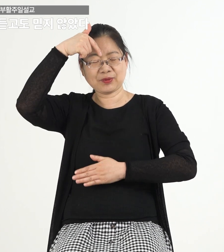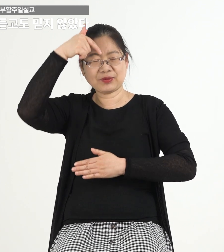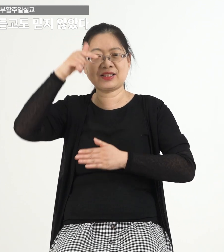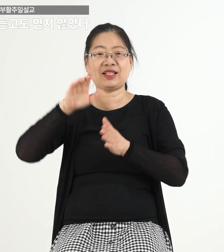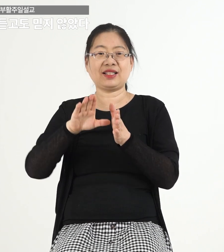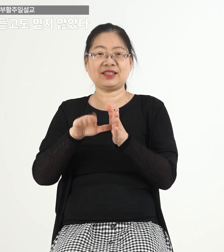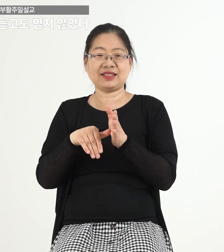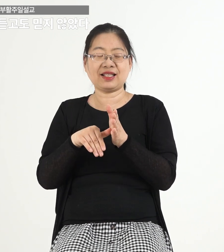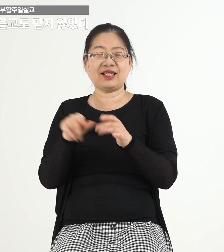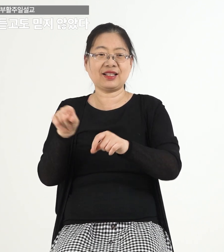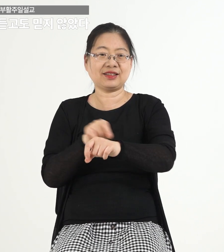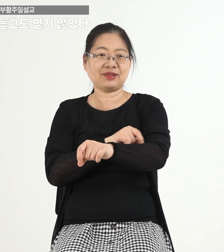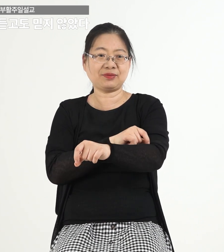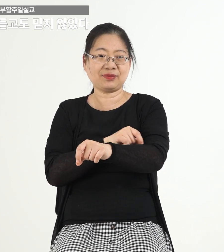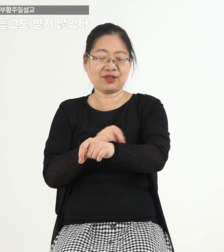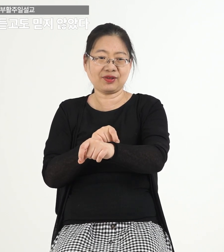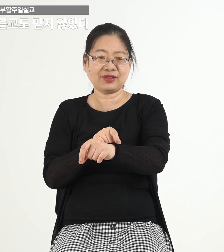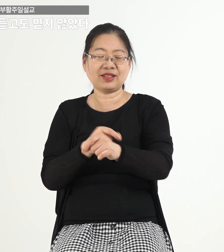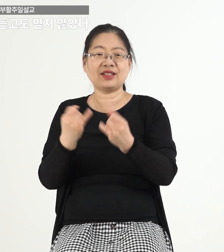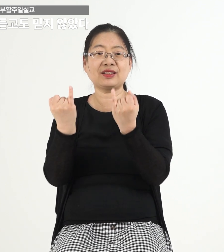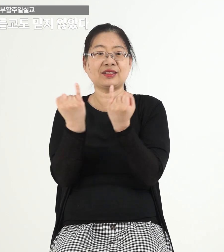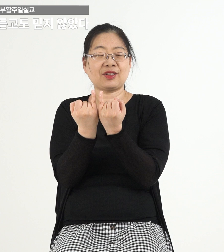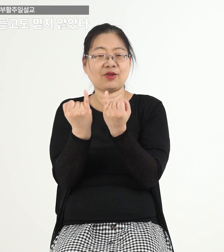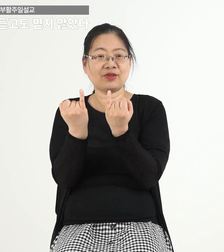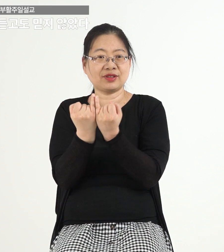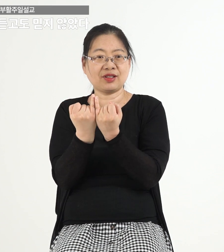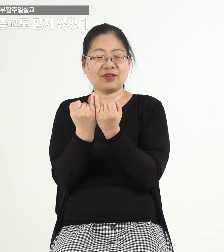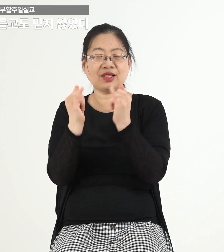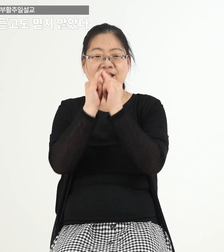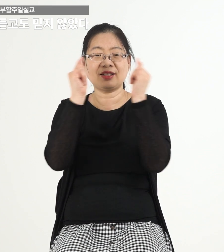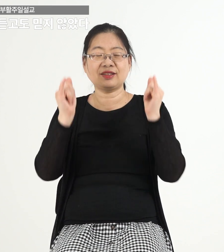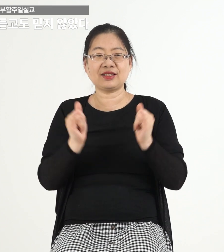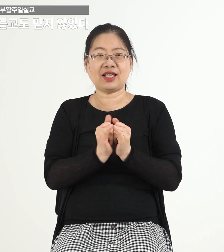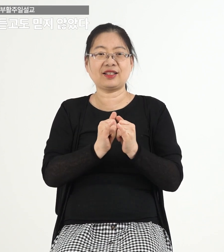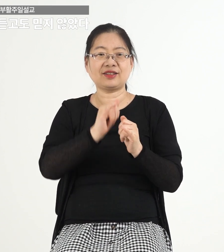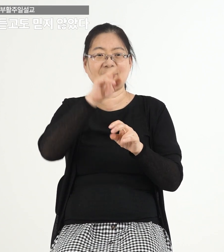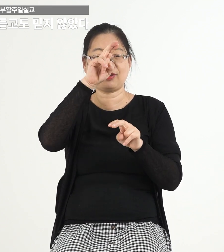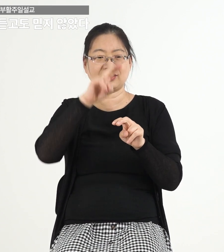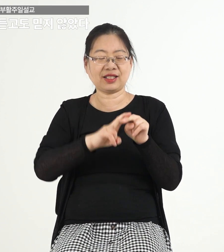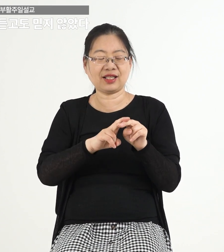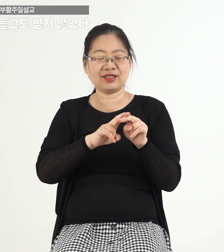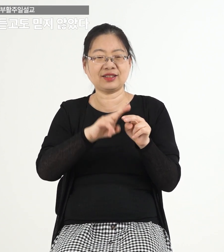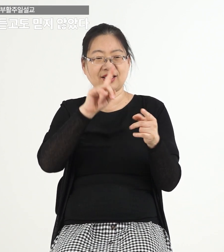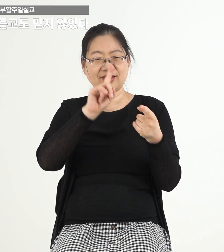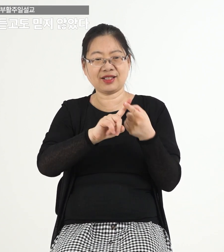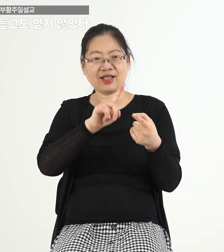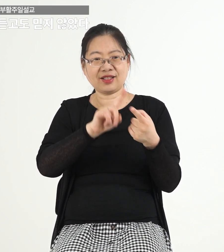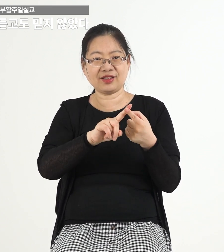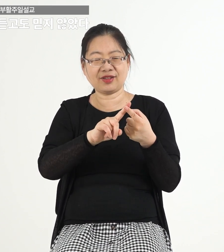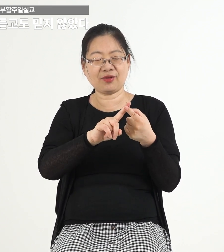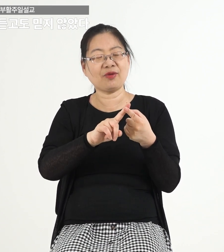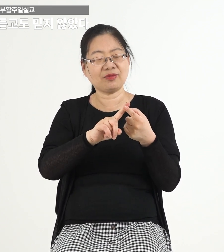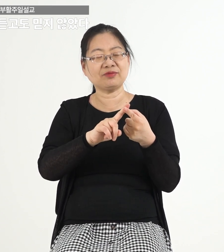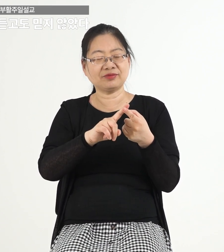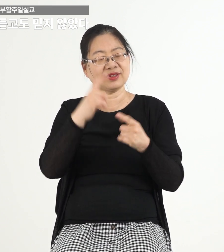시대에 특별히 이 시대의 여성의 사회적 지위를 고려한